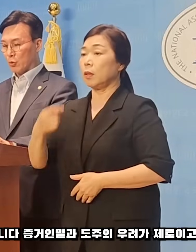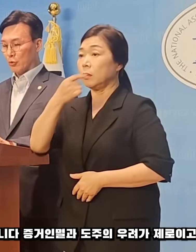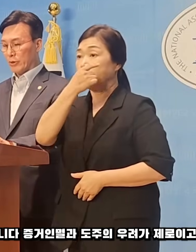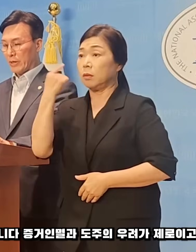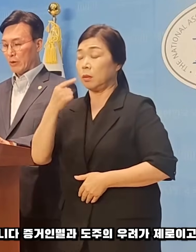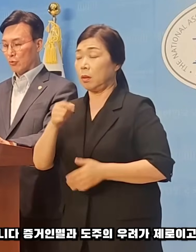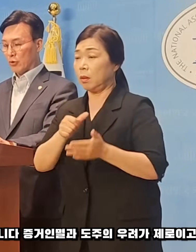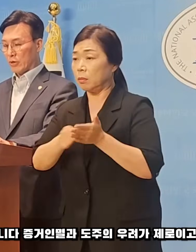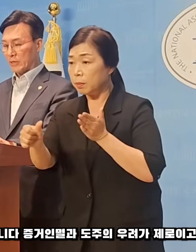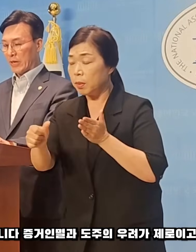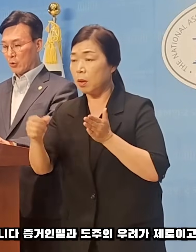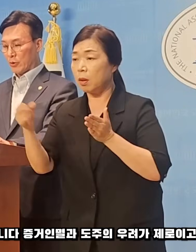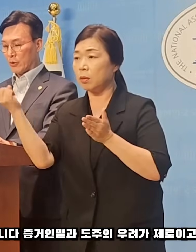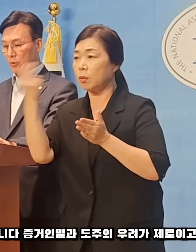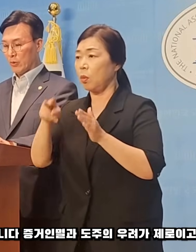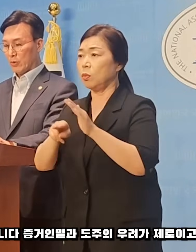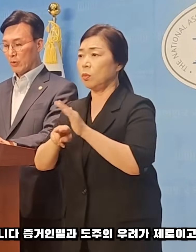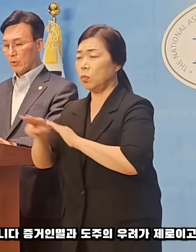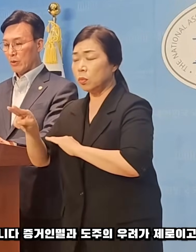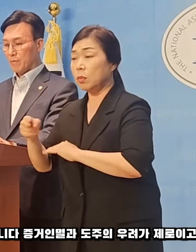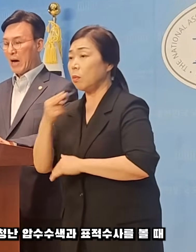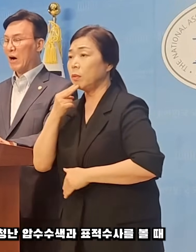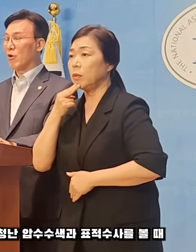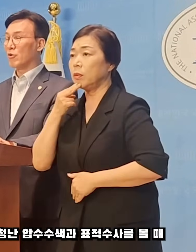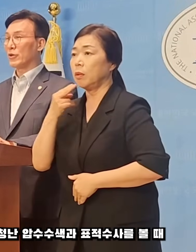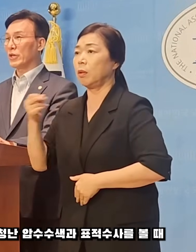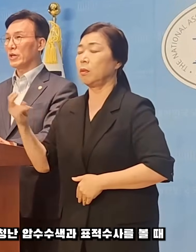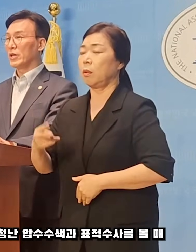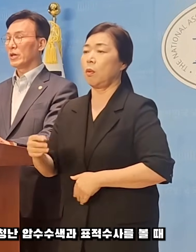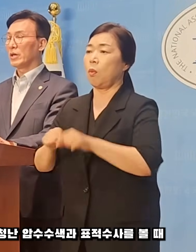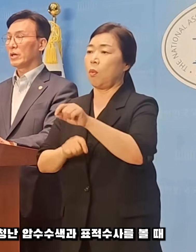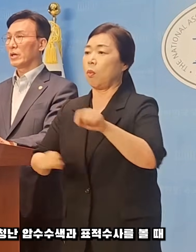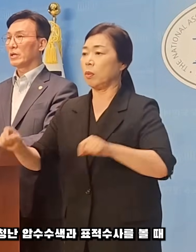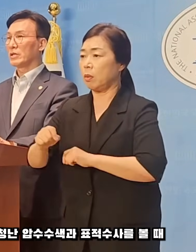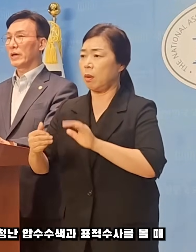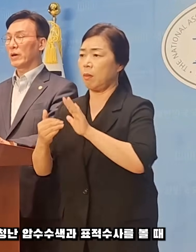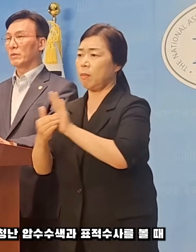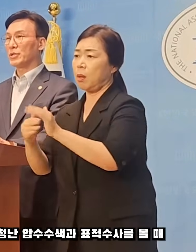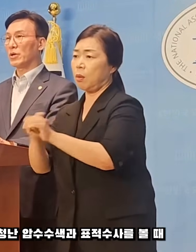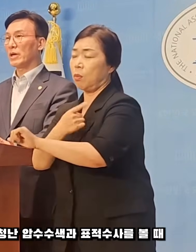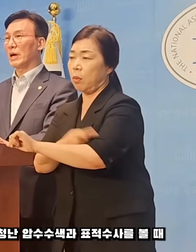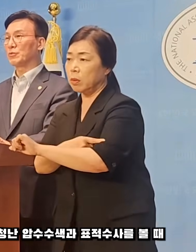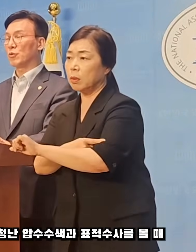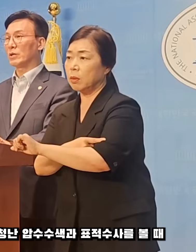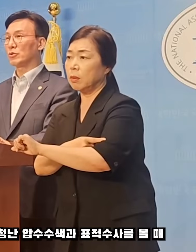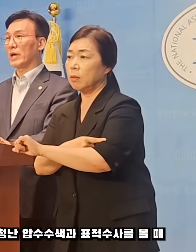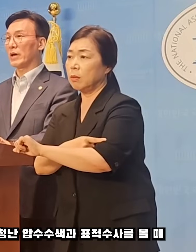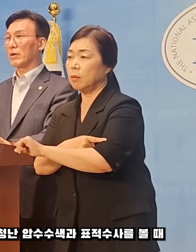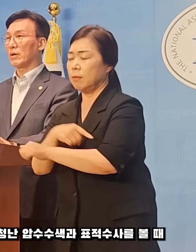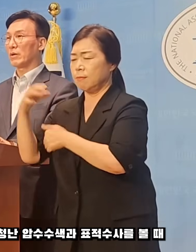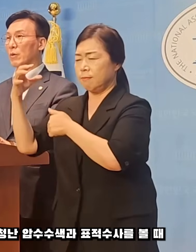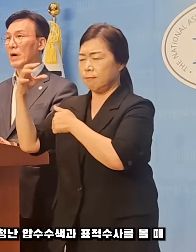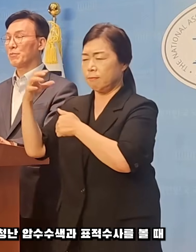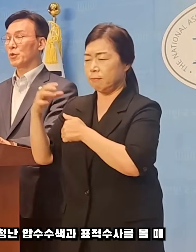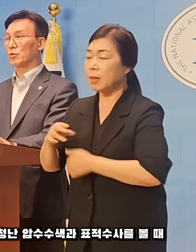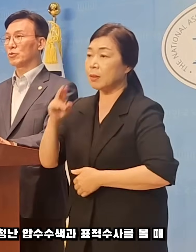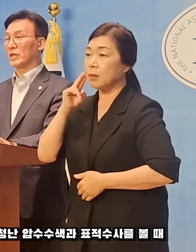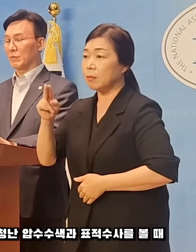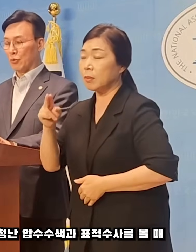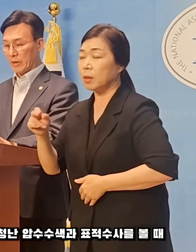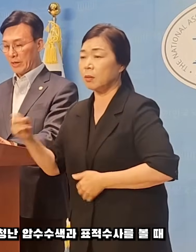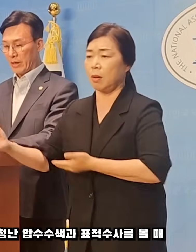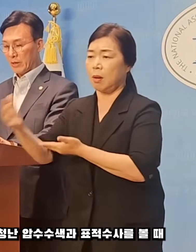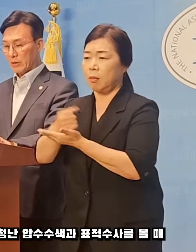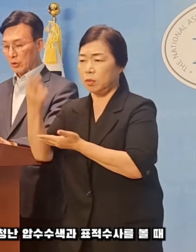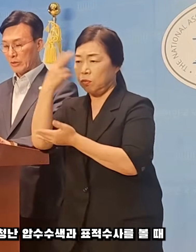증거인멸과 도주의 우려가 제로이고 방어권이 그간의 엄청난 압수와 수색과